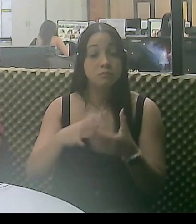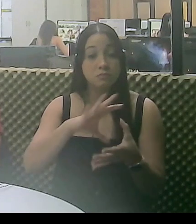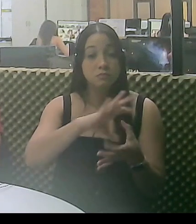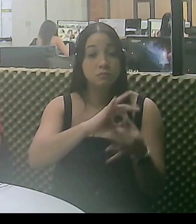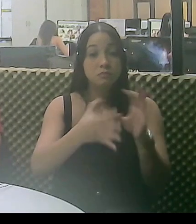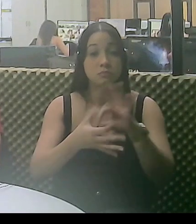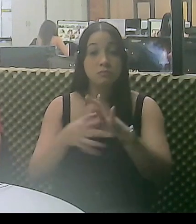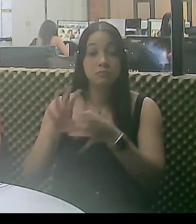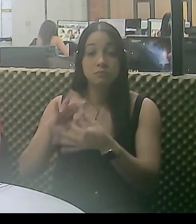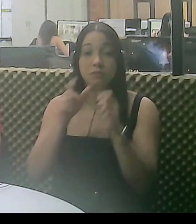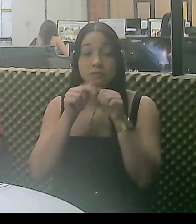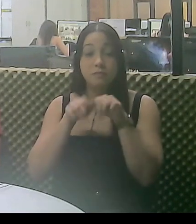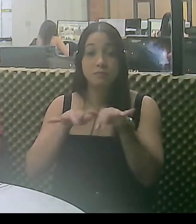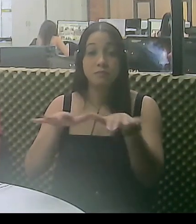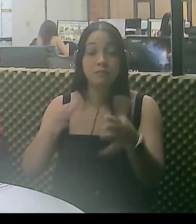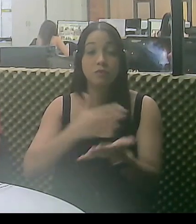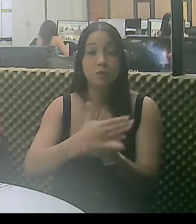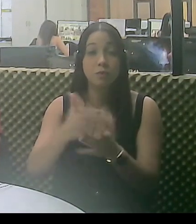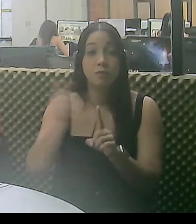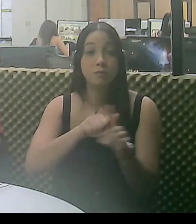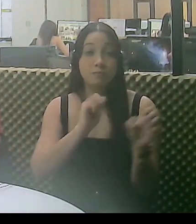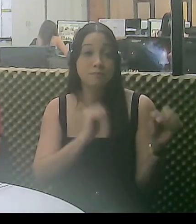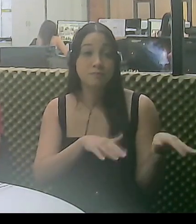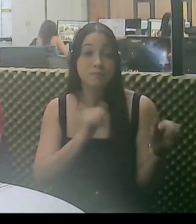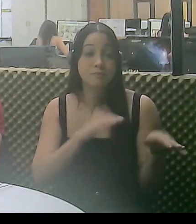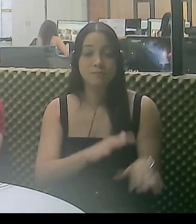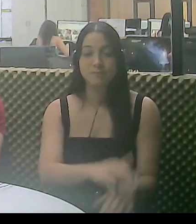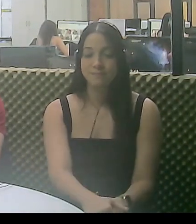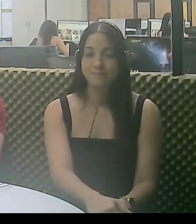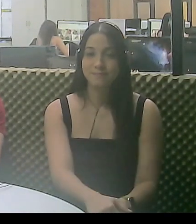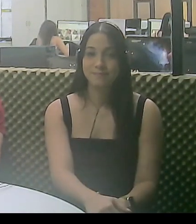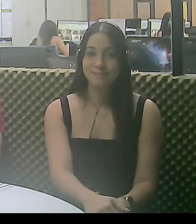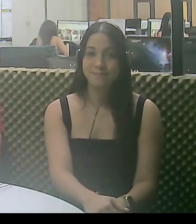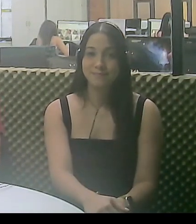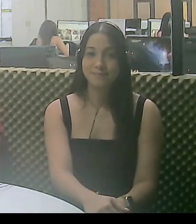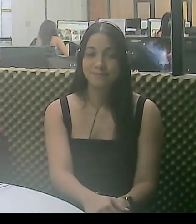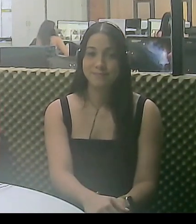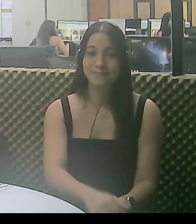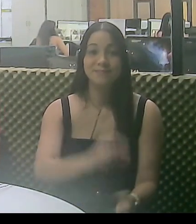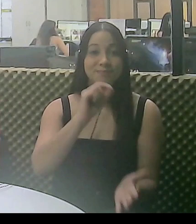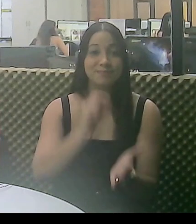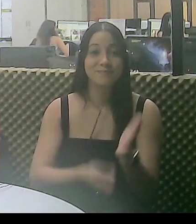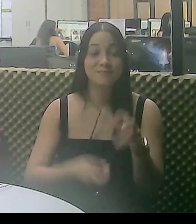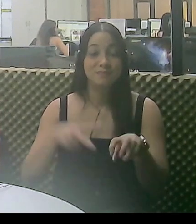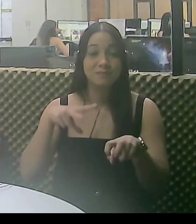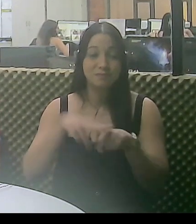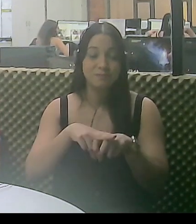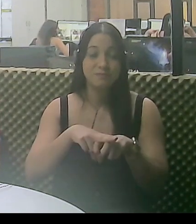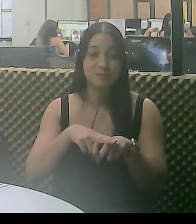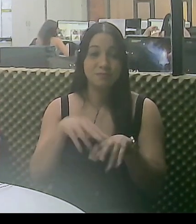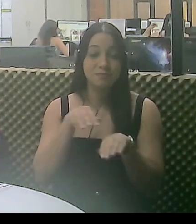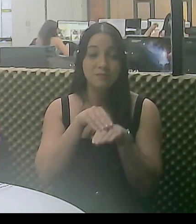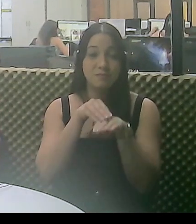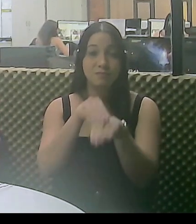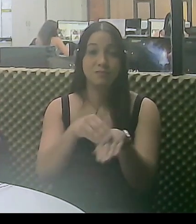fase de teste e a expectativa é iniciar as ligações de rede de água no início de setembro.